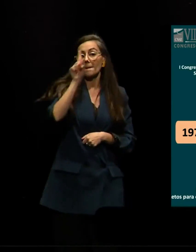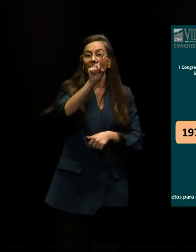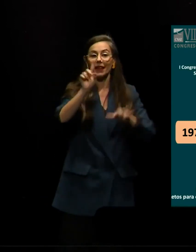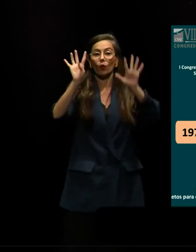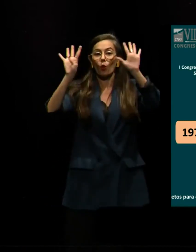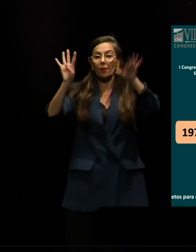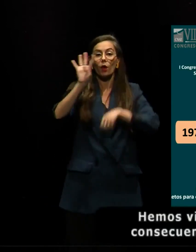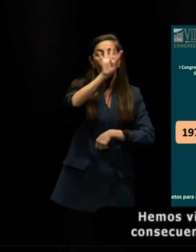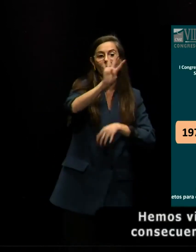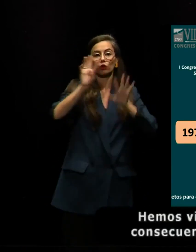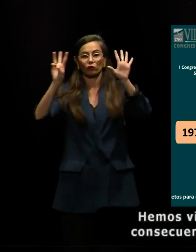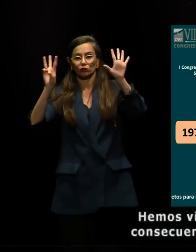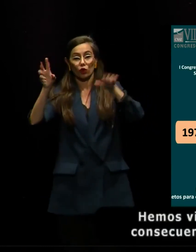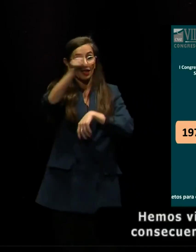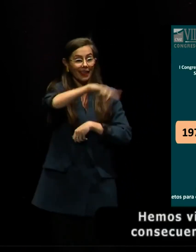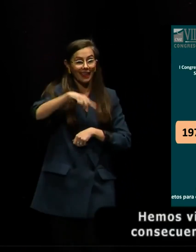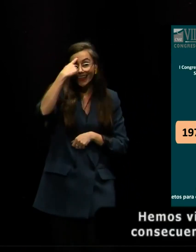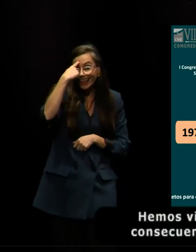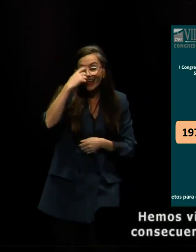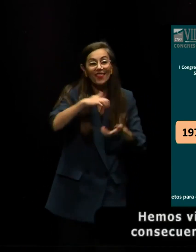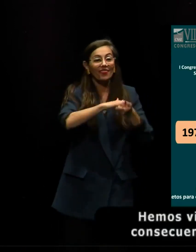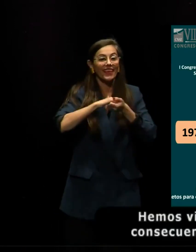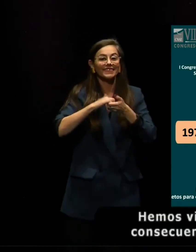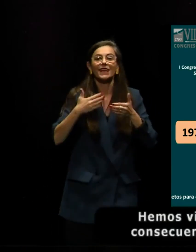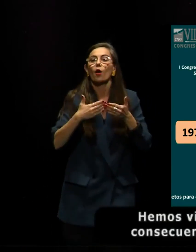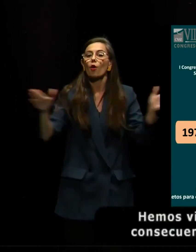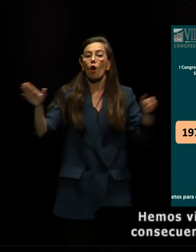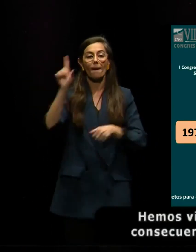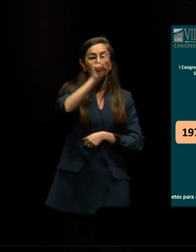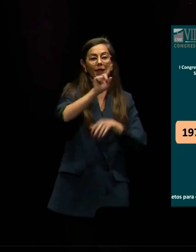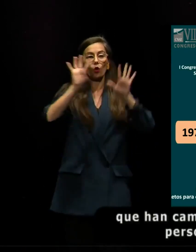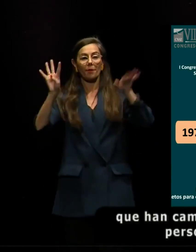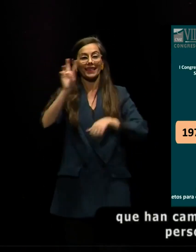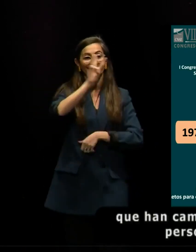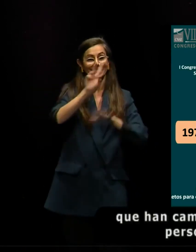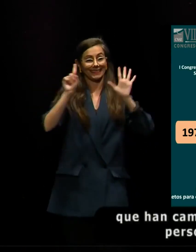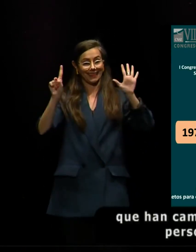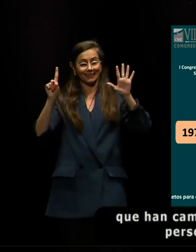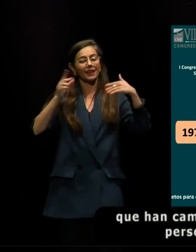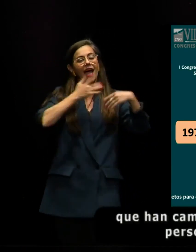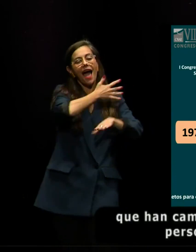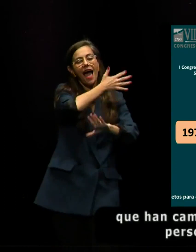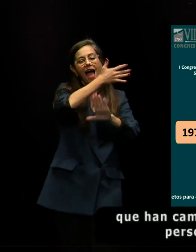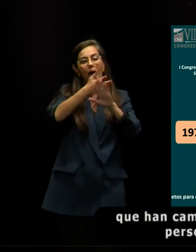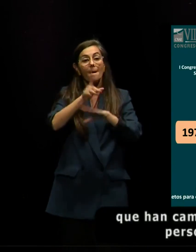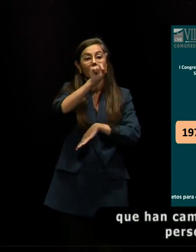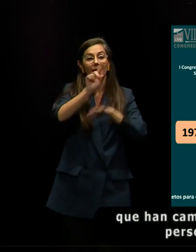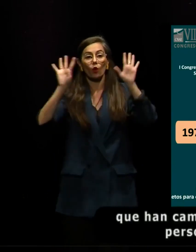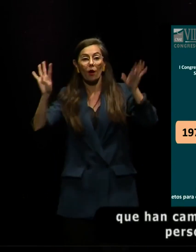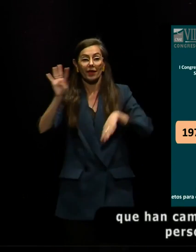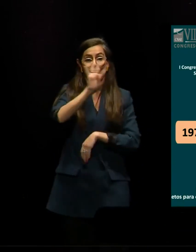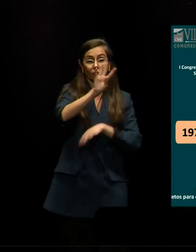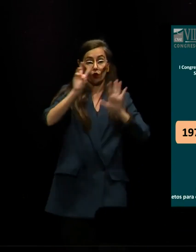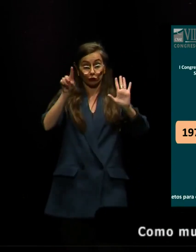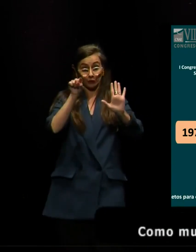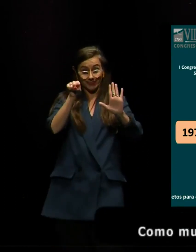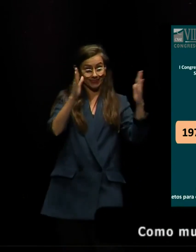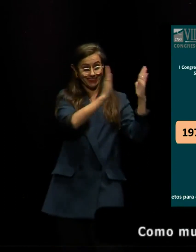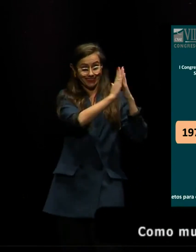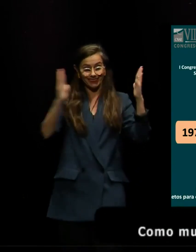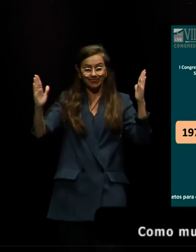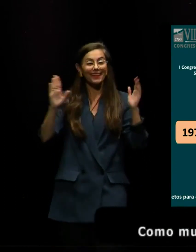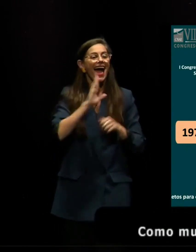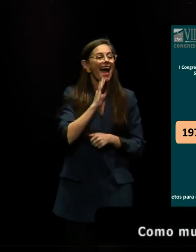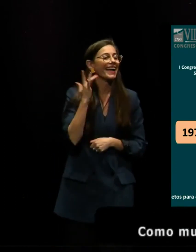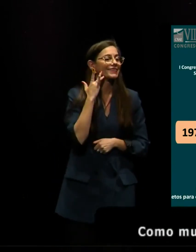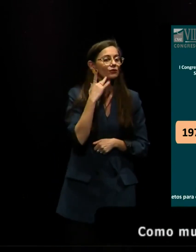botón. En 1948, recordar que CNSE se creó en el 36, como digo, en el